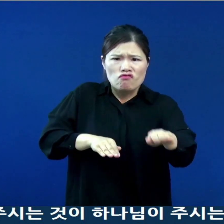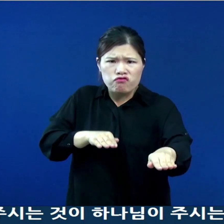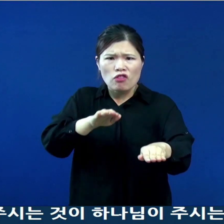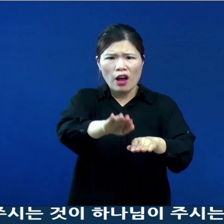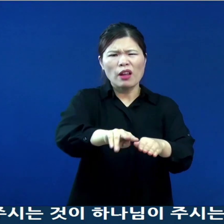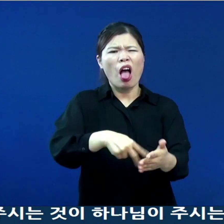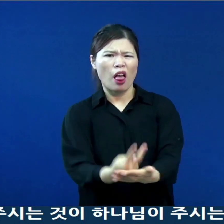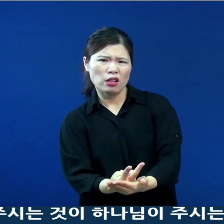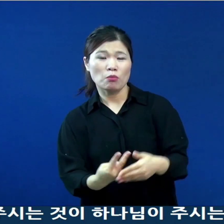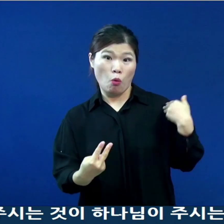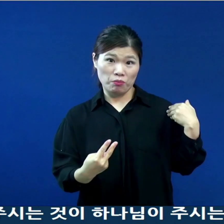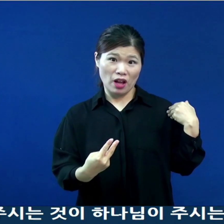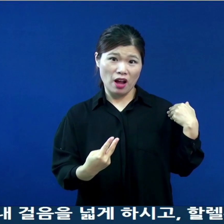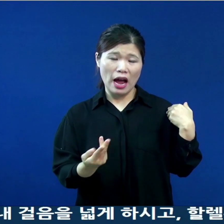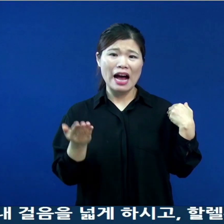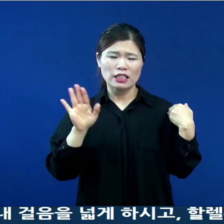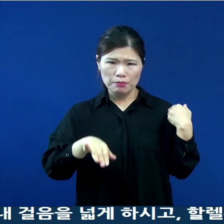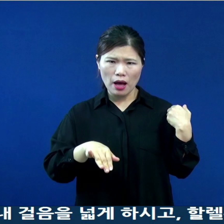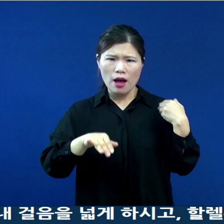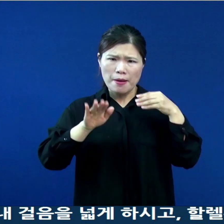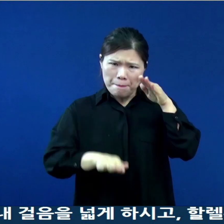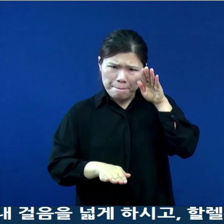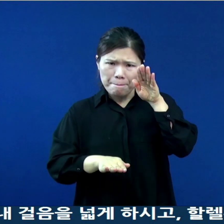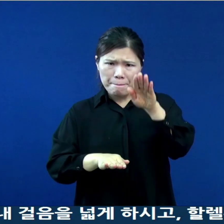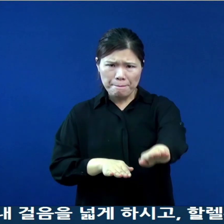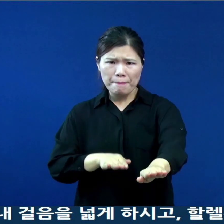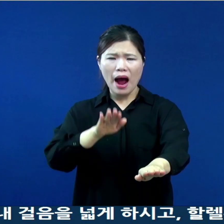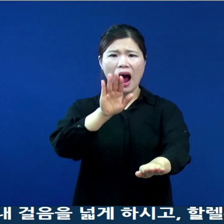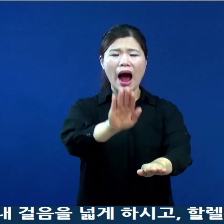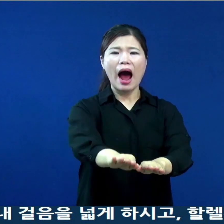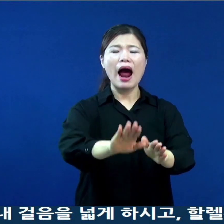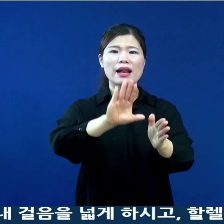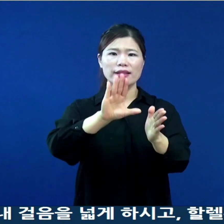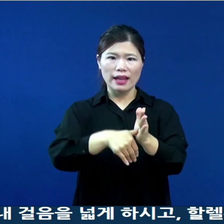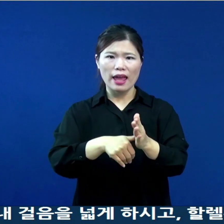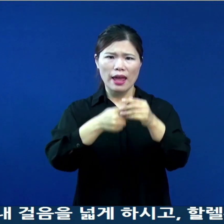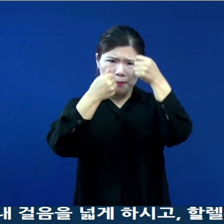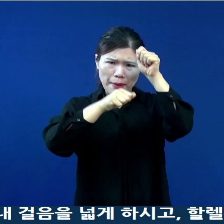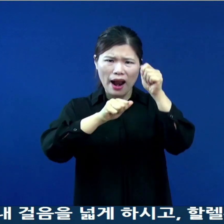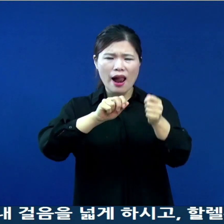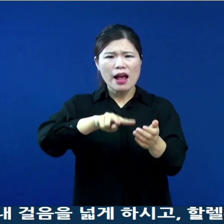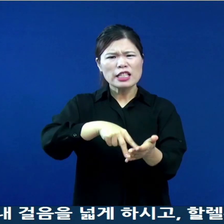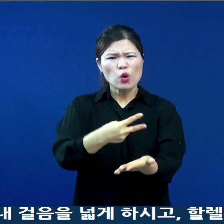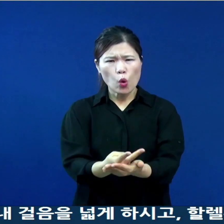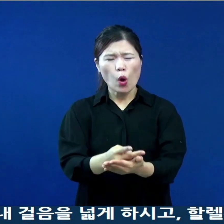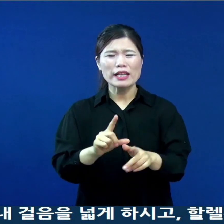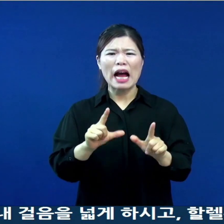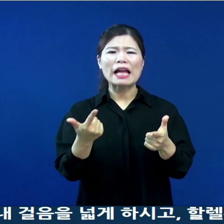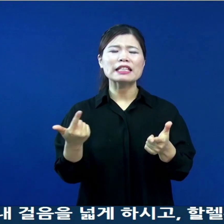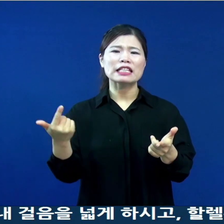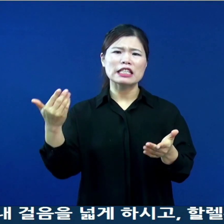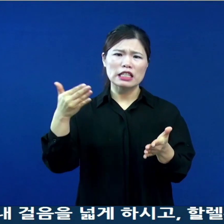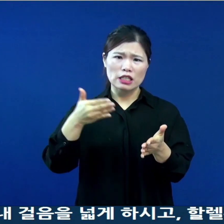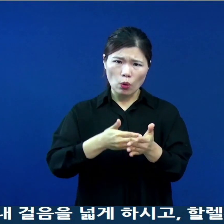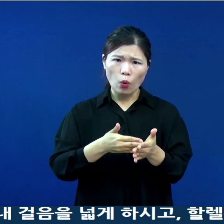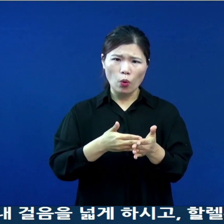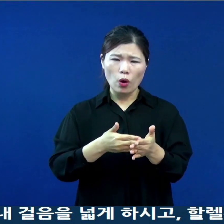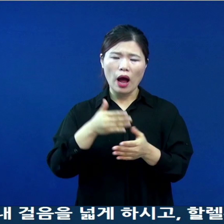넓게 벌려서 자신 있게 가는데 그 발이 실족하지 않도록 하나님께서 인도해